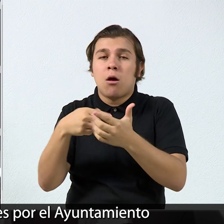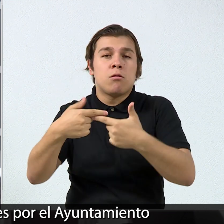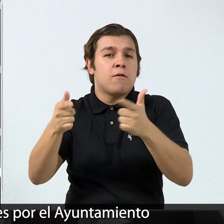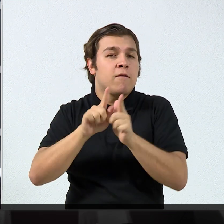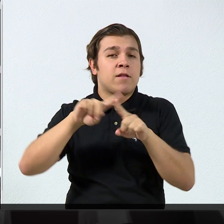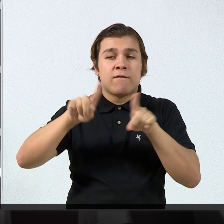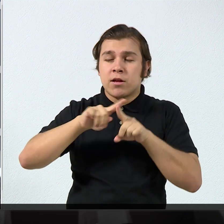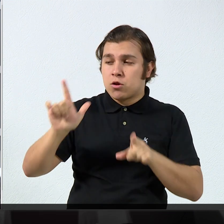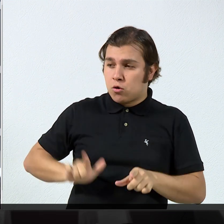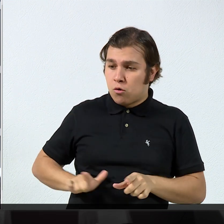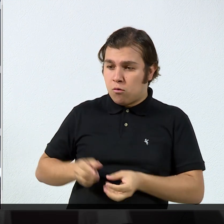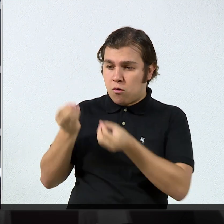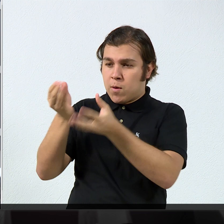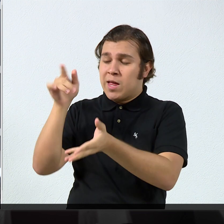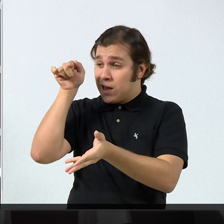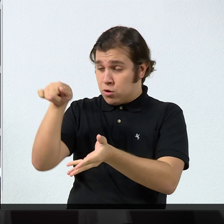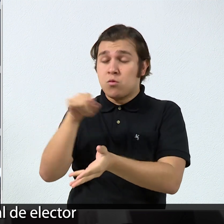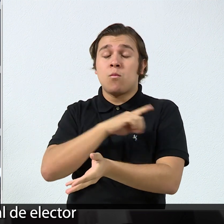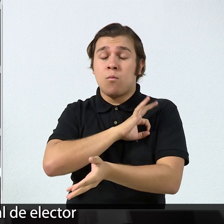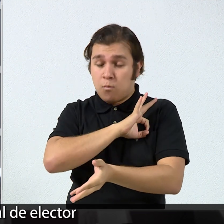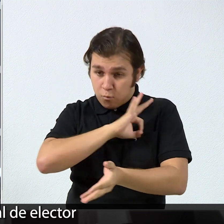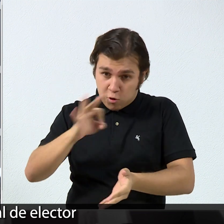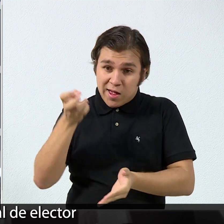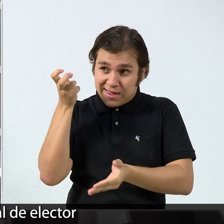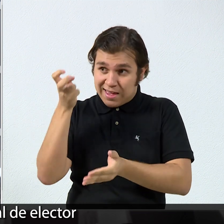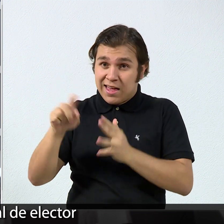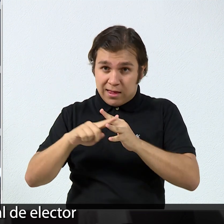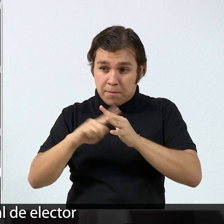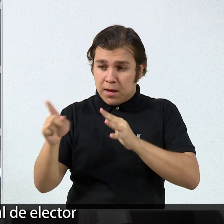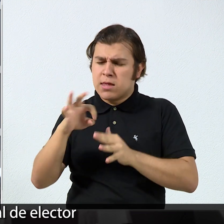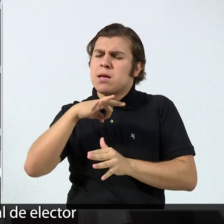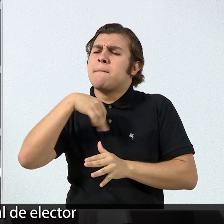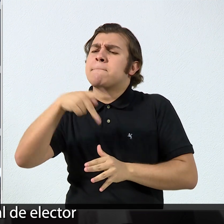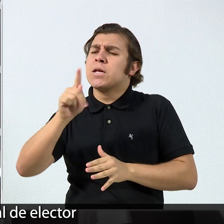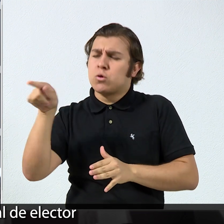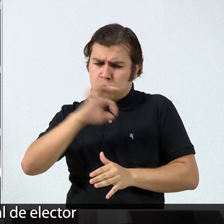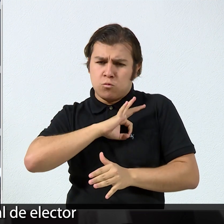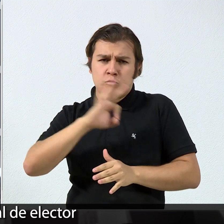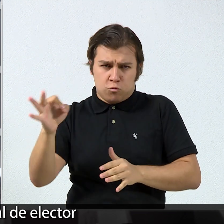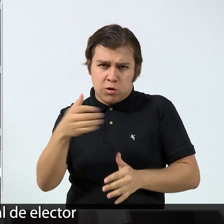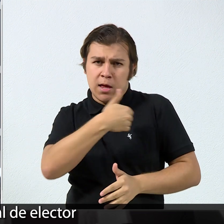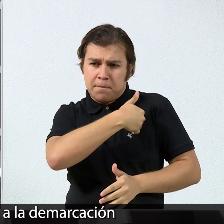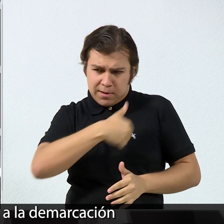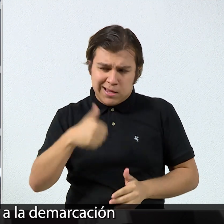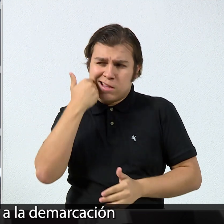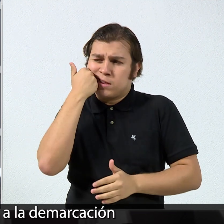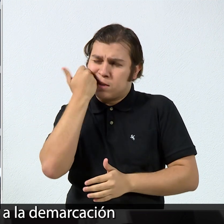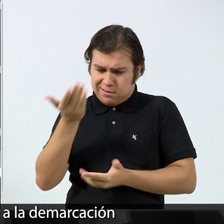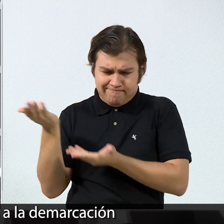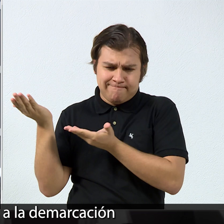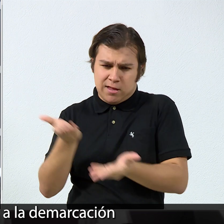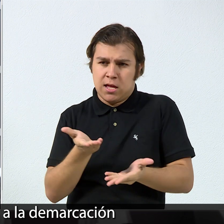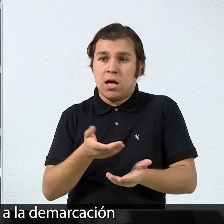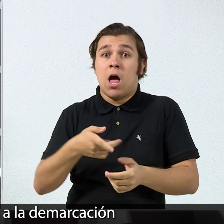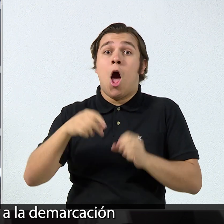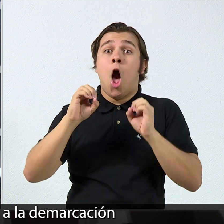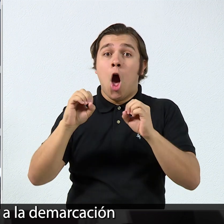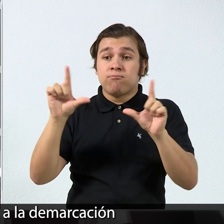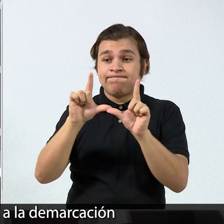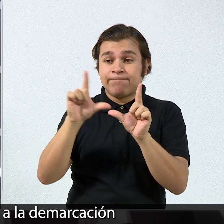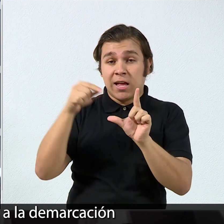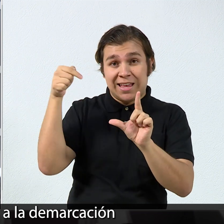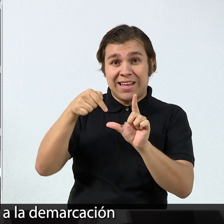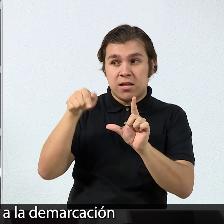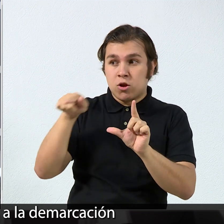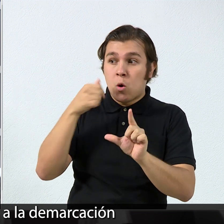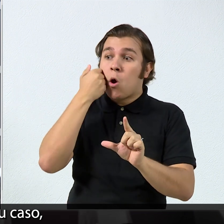la demarcación por la que se desea postular o credencial de elector expedida con 2 años de antigüedad que corresponda a la demarcación por la que